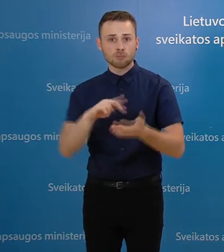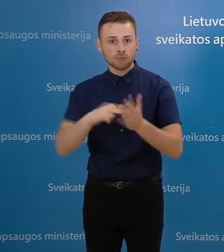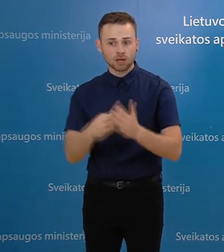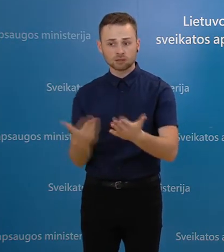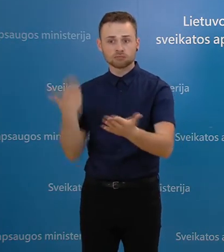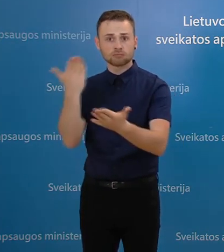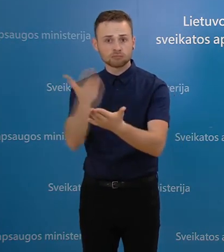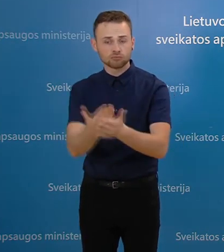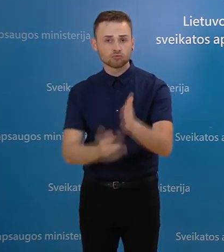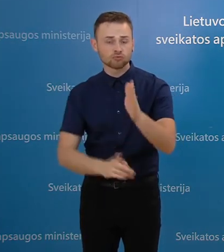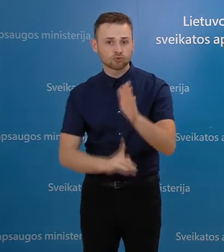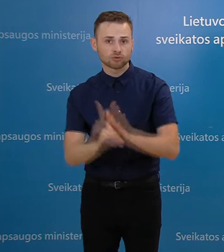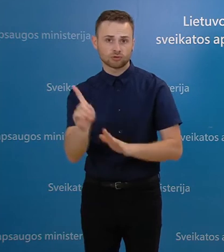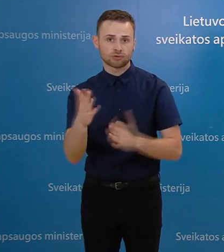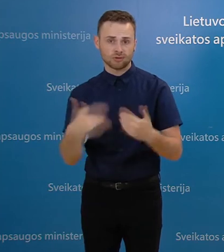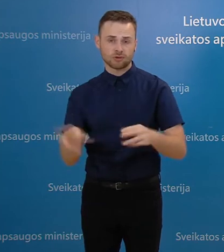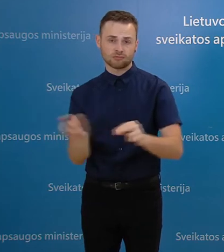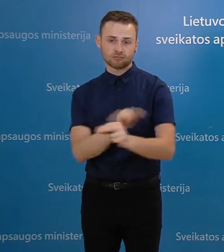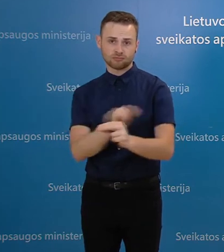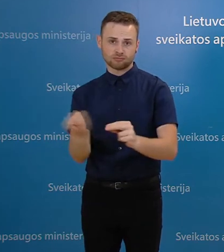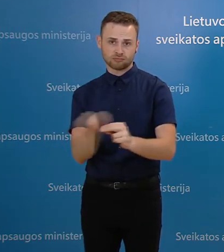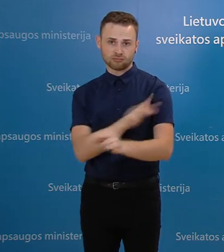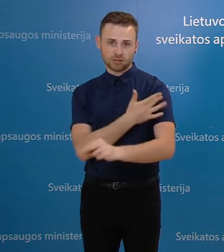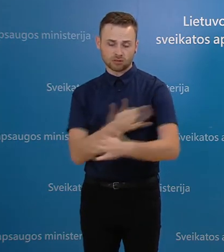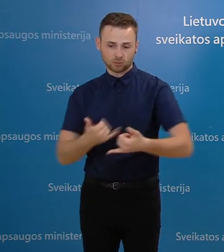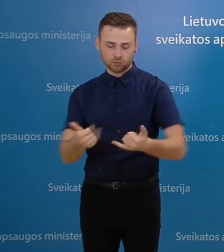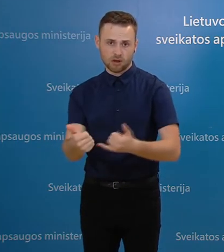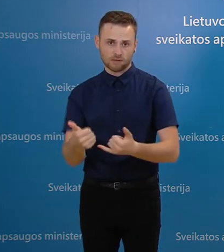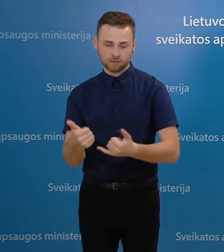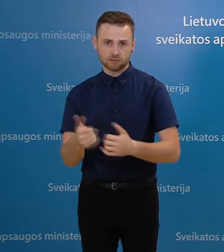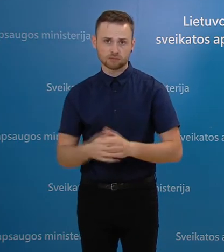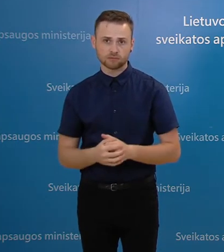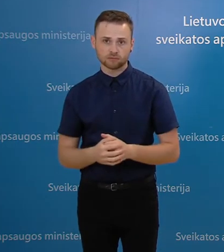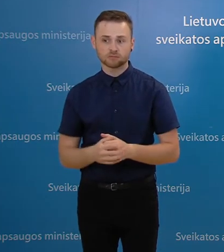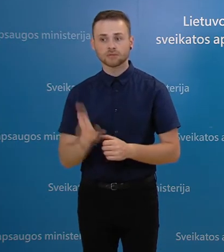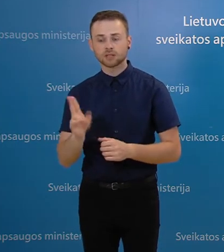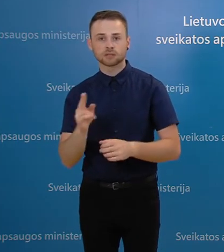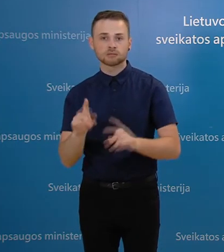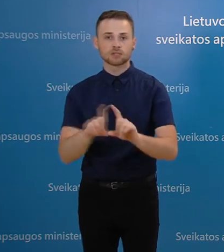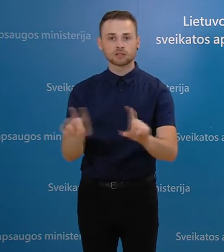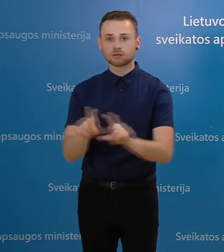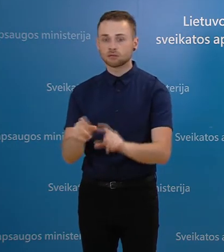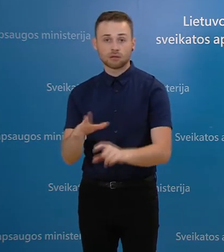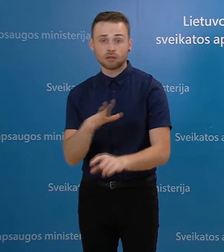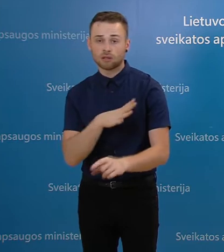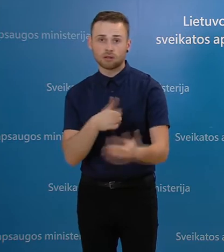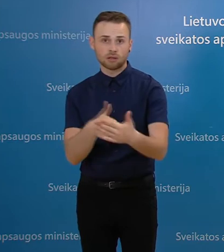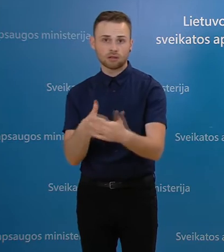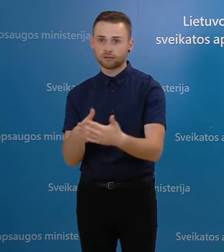planines stacionarinės ypatingai paslaugas teikti, tai dalis įstaigų nesugebėjo net ir to padaryti. Tai